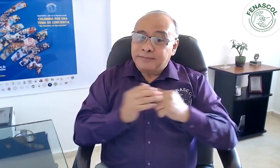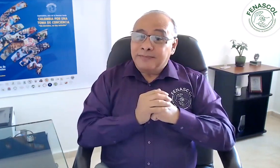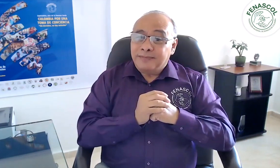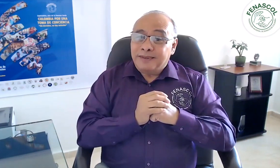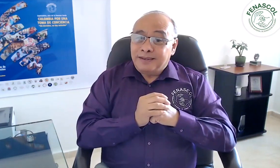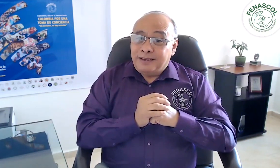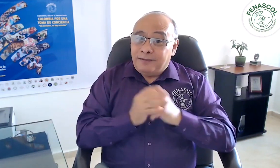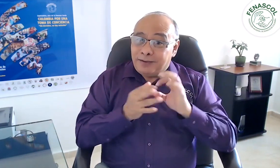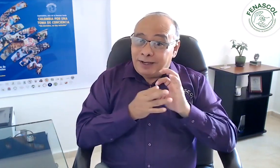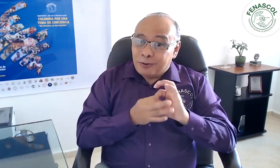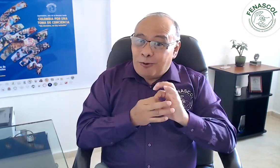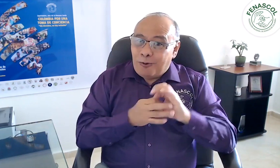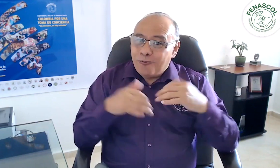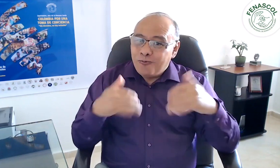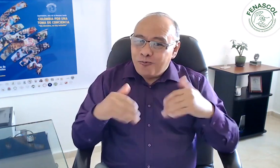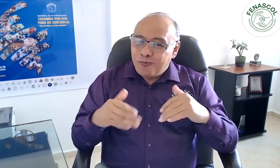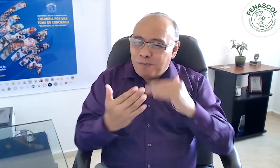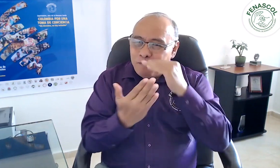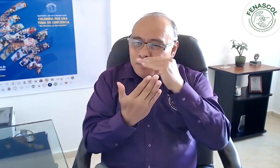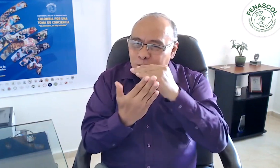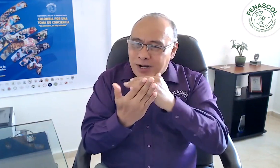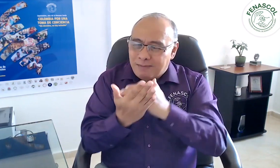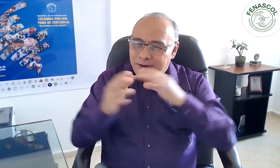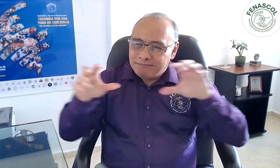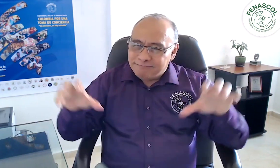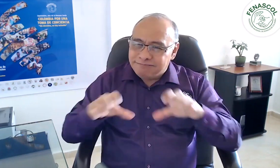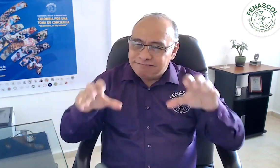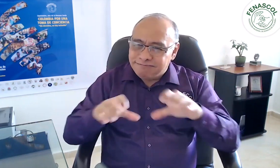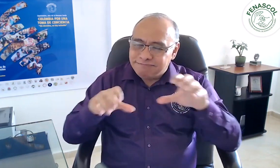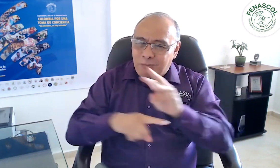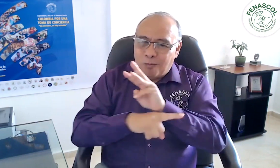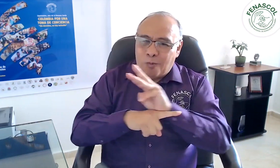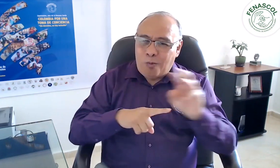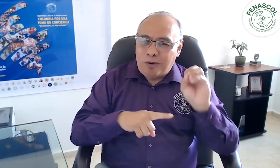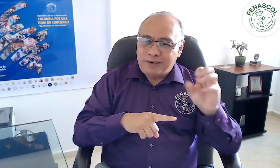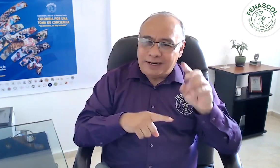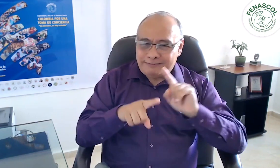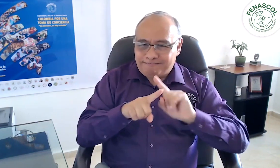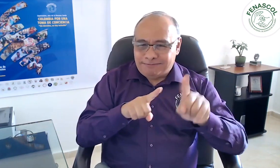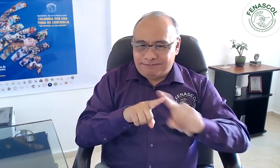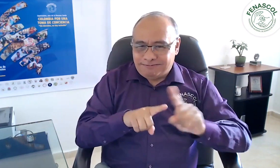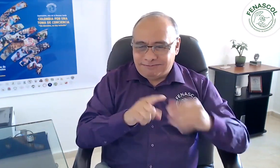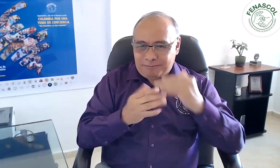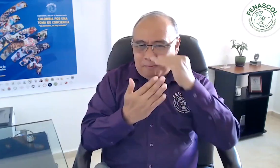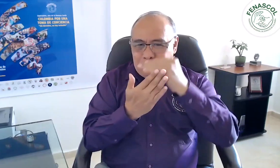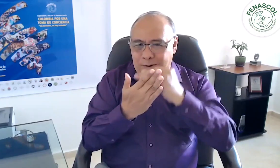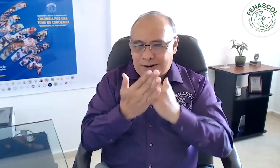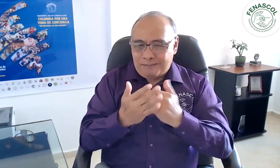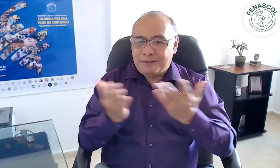derechos. Es por esto que hemos preparado una programación en la cual realizaremos diferentes actividades y webinarios